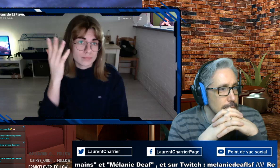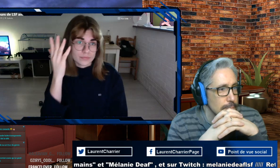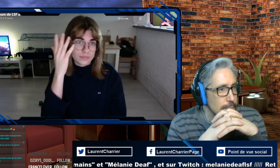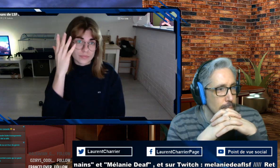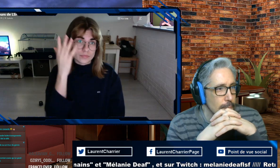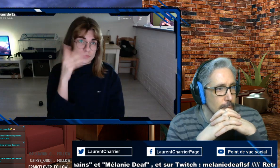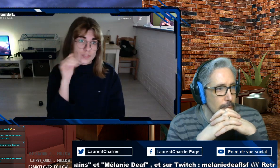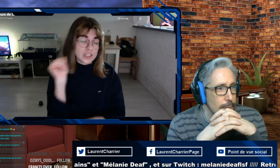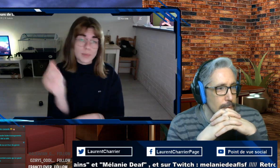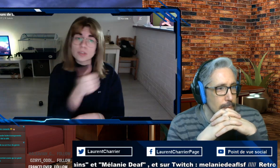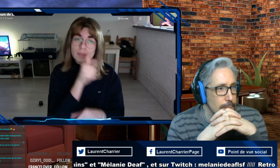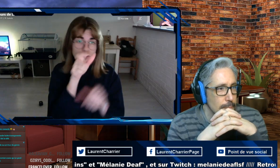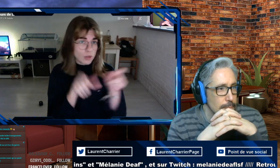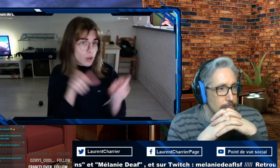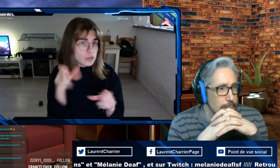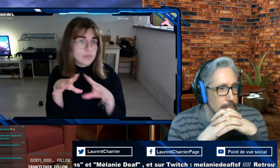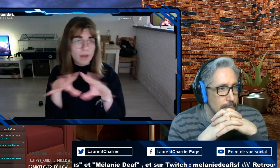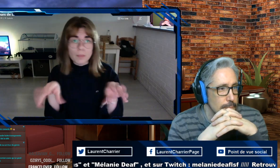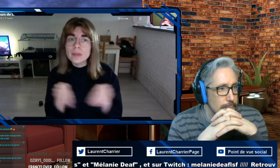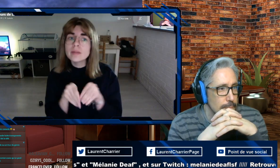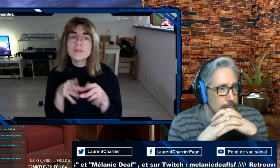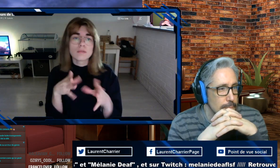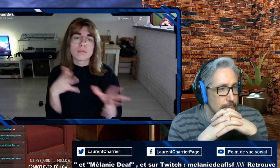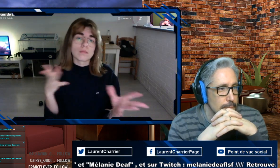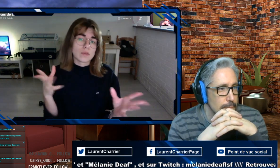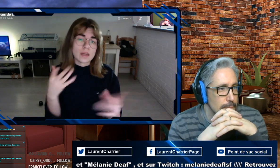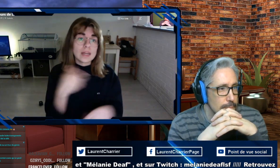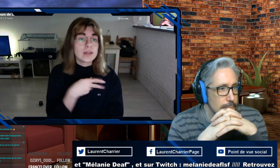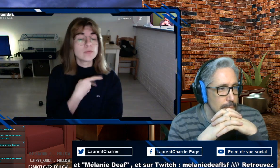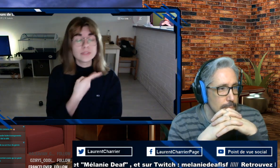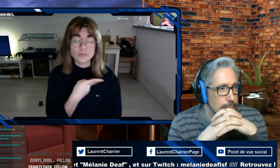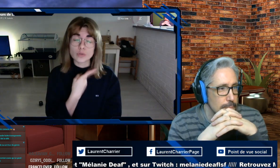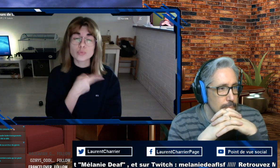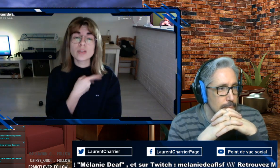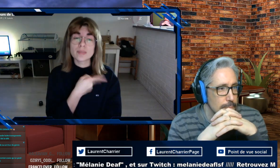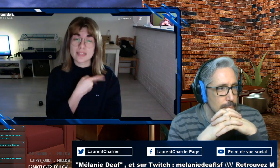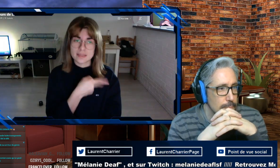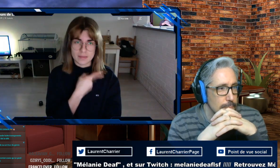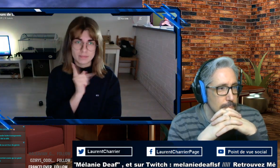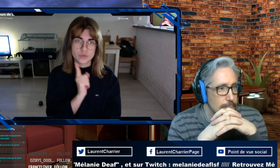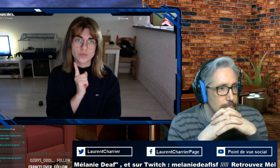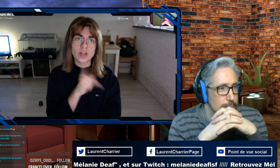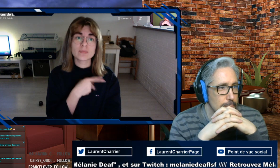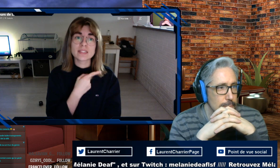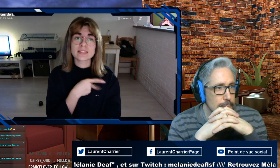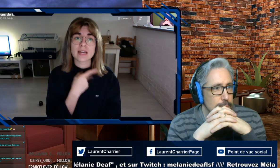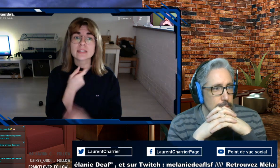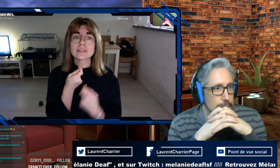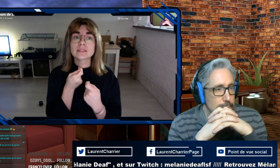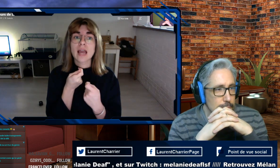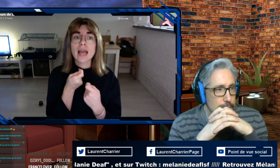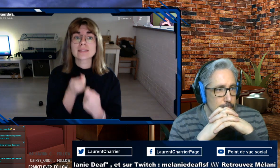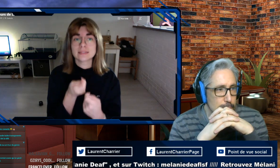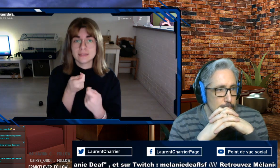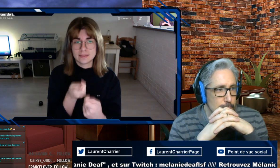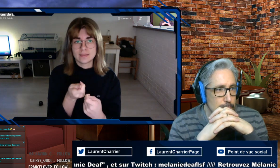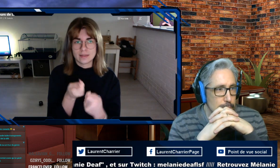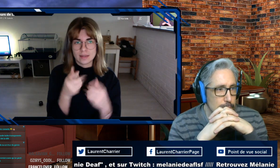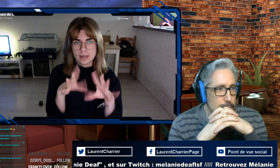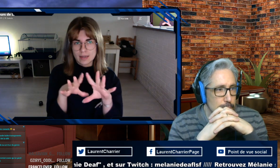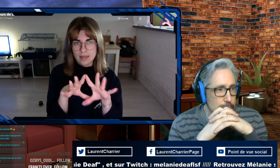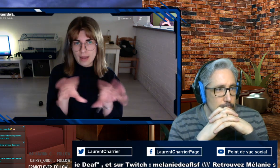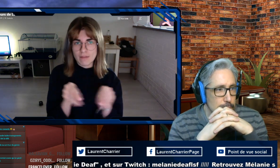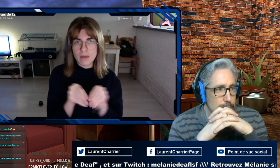voilà. T'as des peurs des personnes, des familles, aussi surtout les médecins. Souvent, les médecins